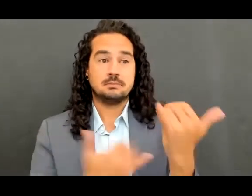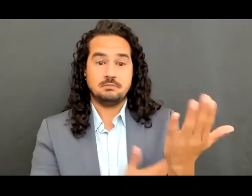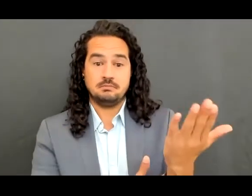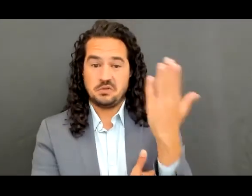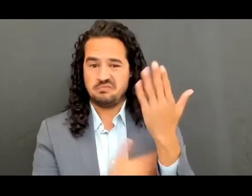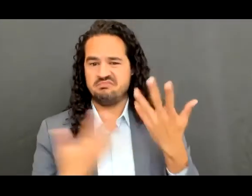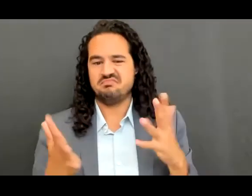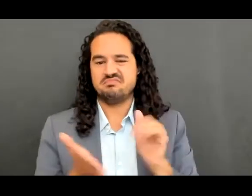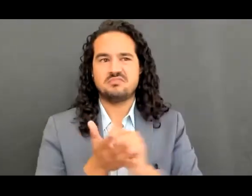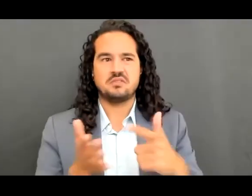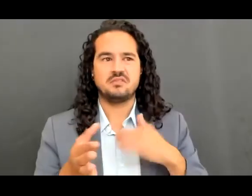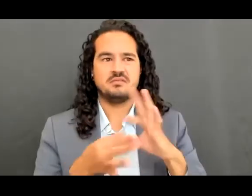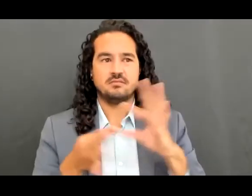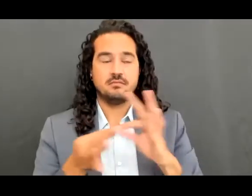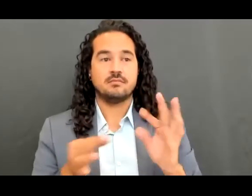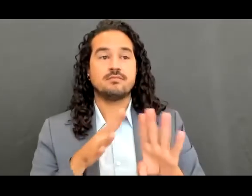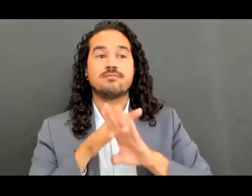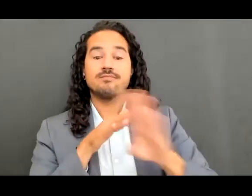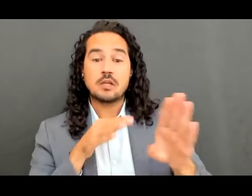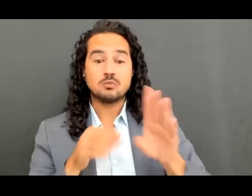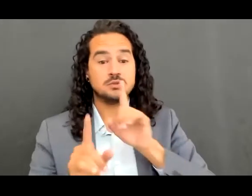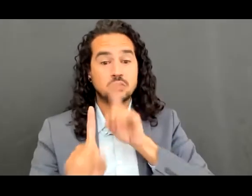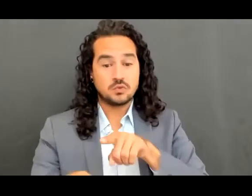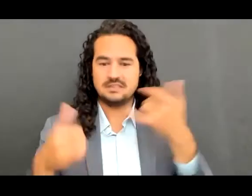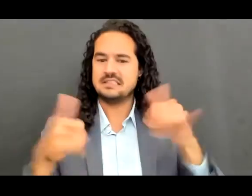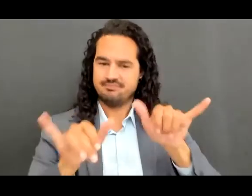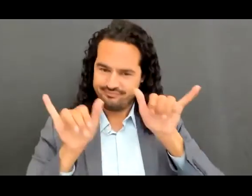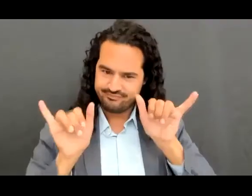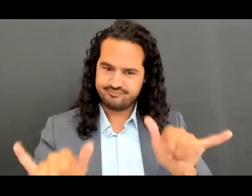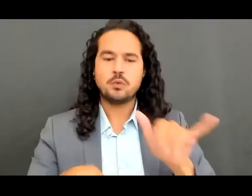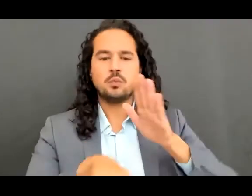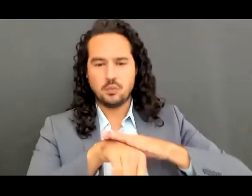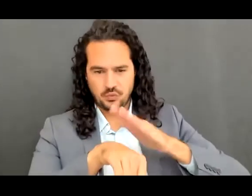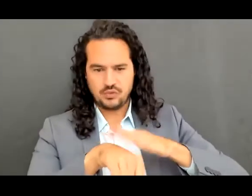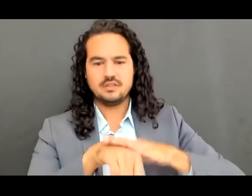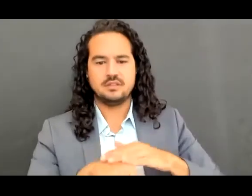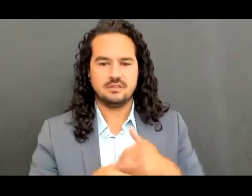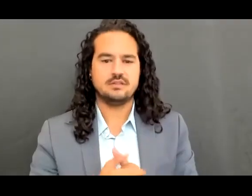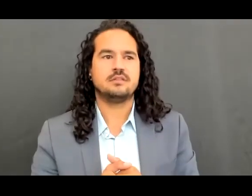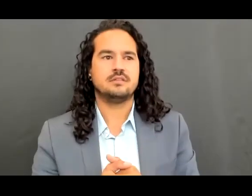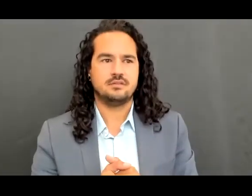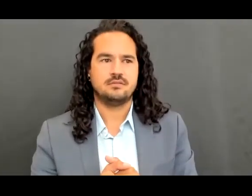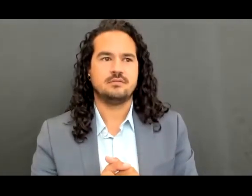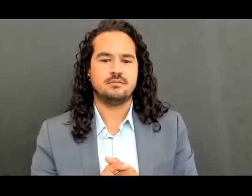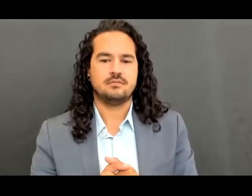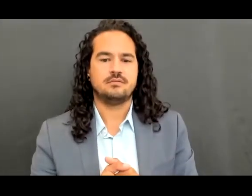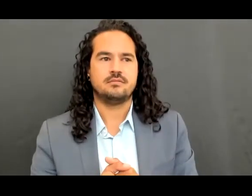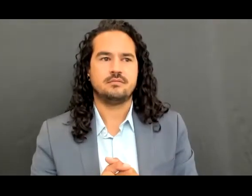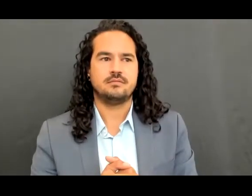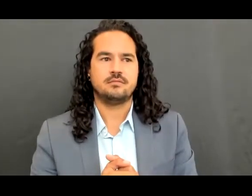los avisos de evacuación siguen puestos y también los avisos siguen igual que el día de